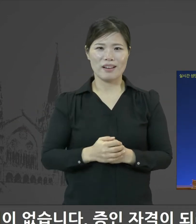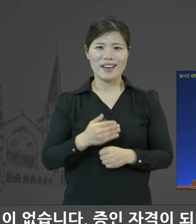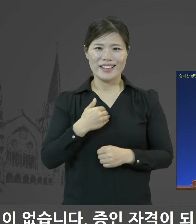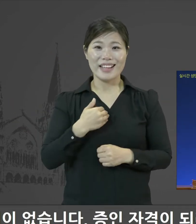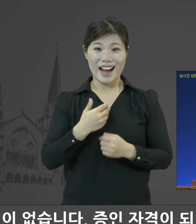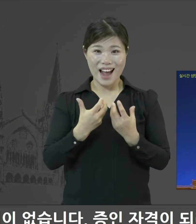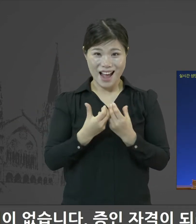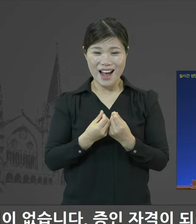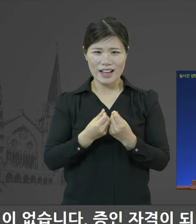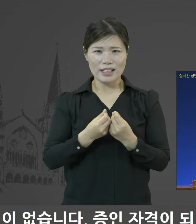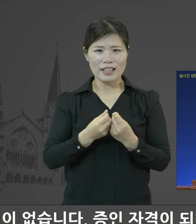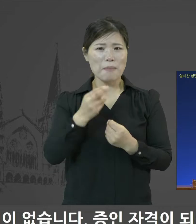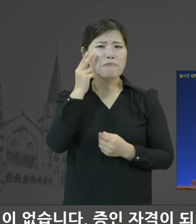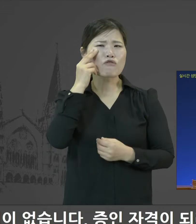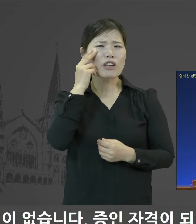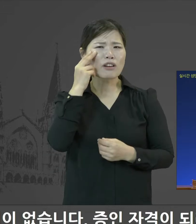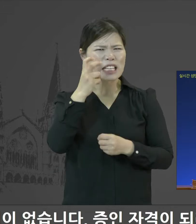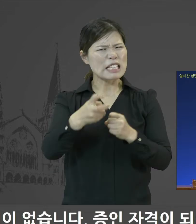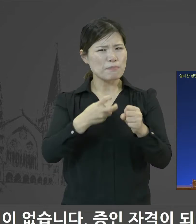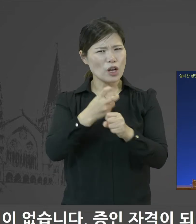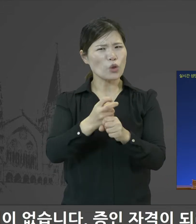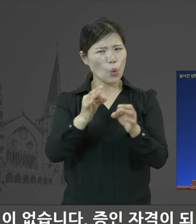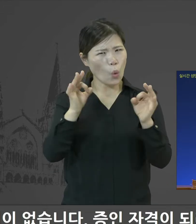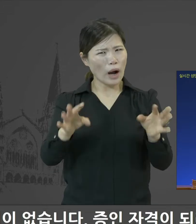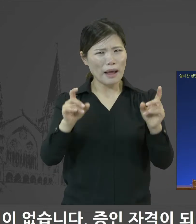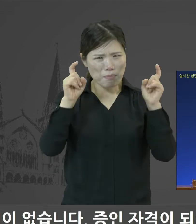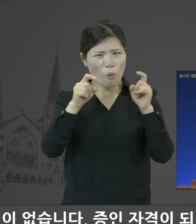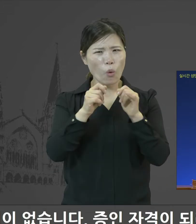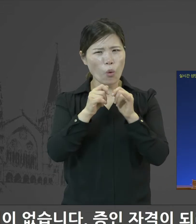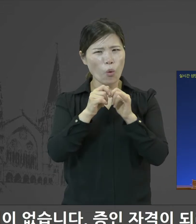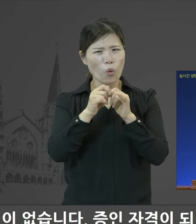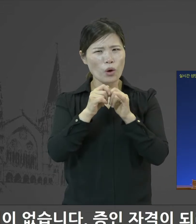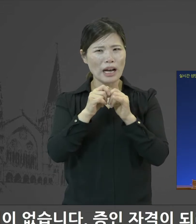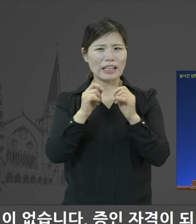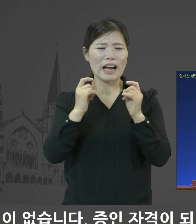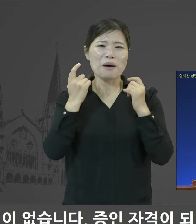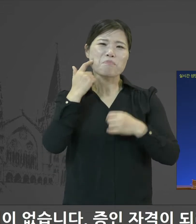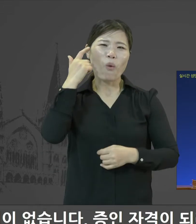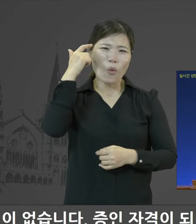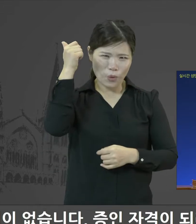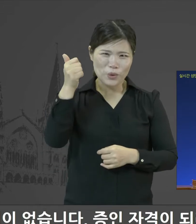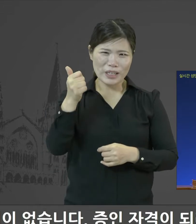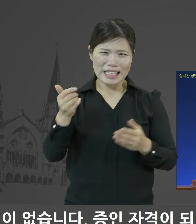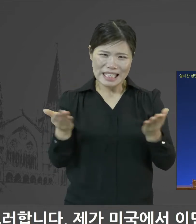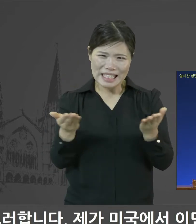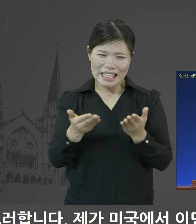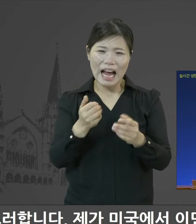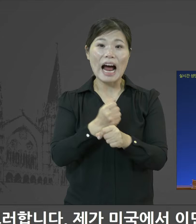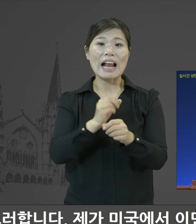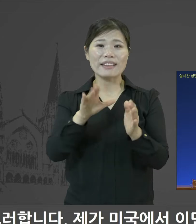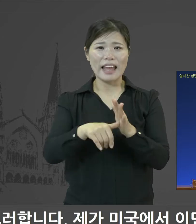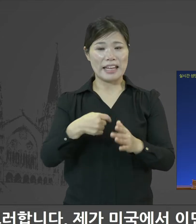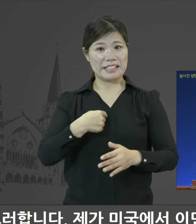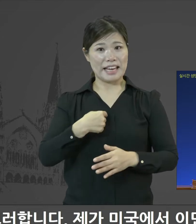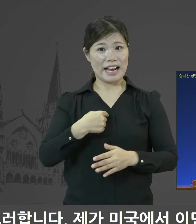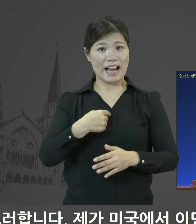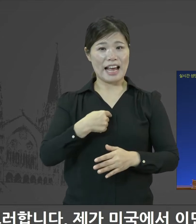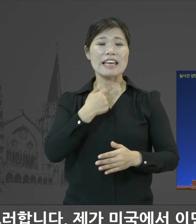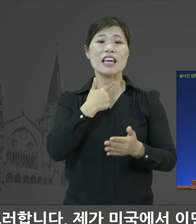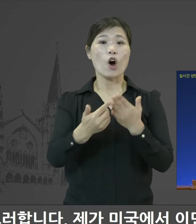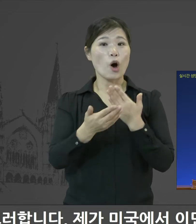이민 목회 한 20년 하는 동안에 서부, 동부 두 군데에서 목회를 했는데, 제 목회